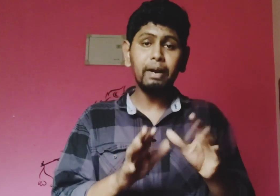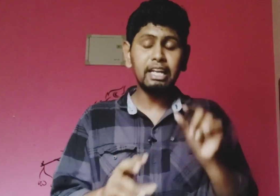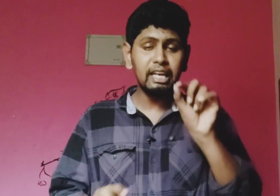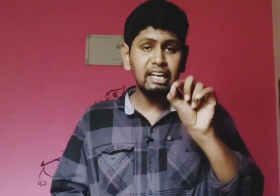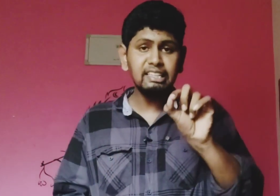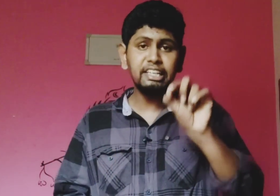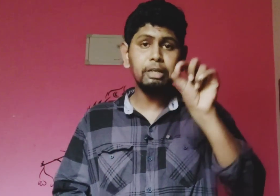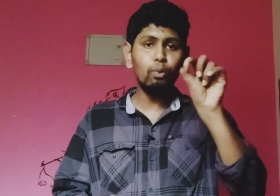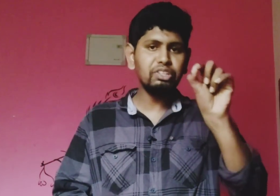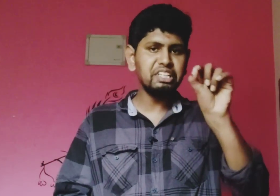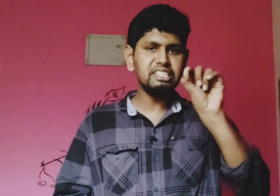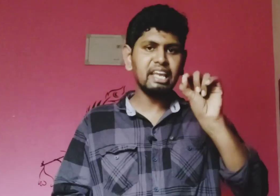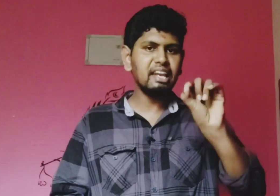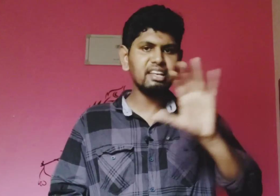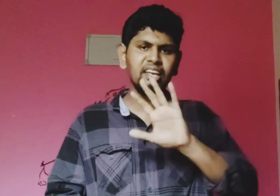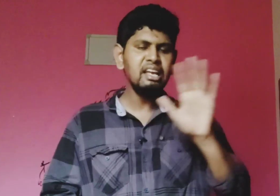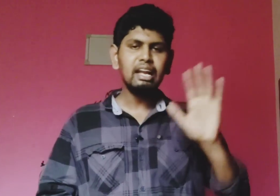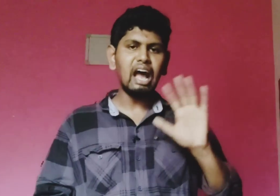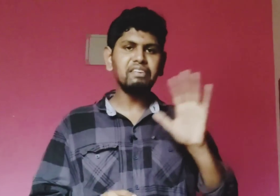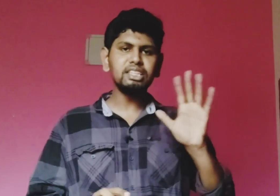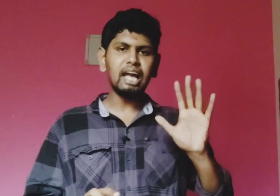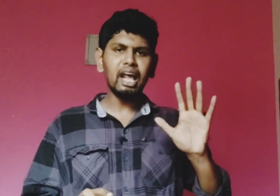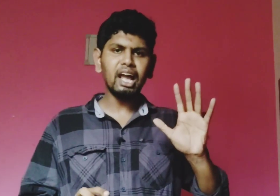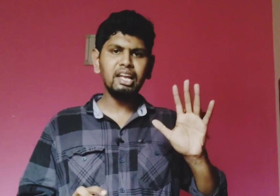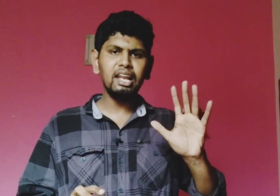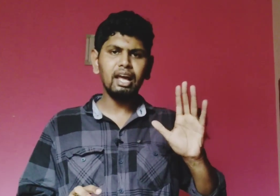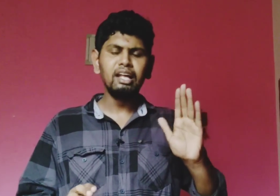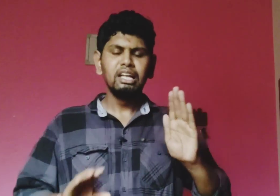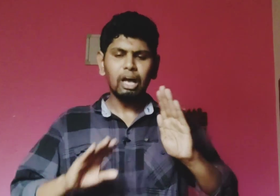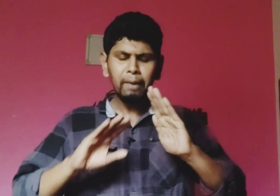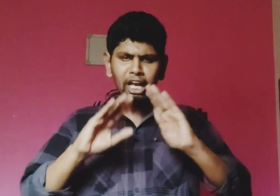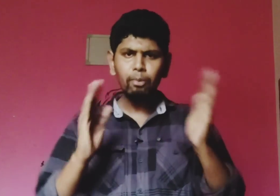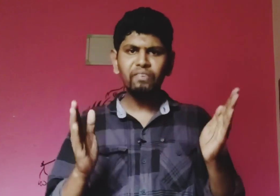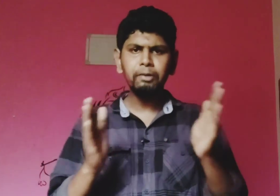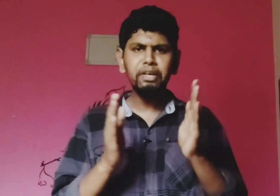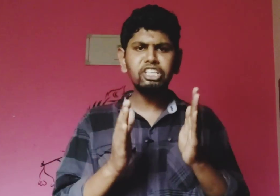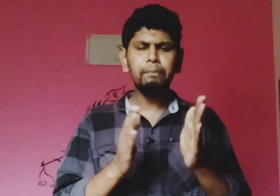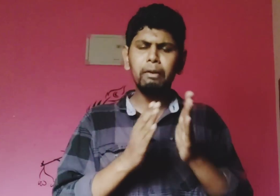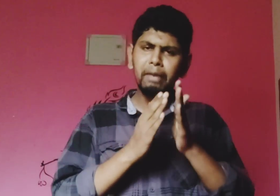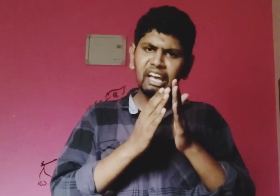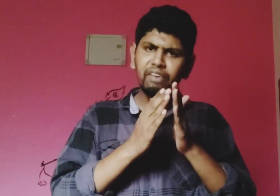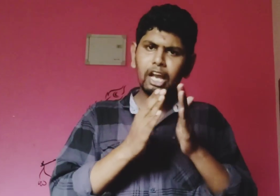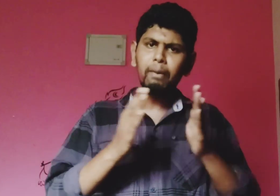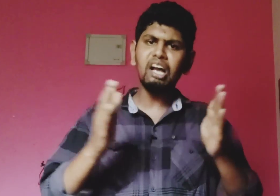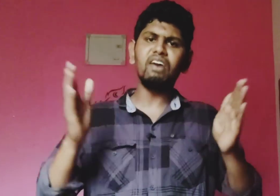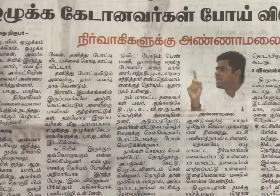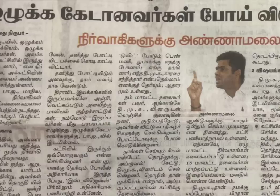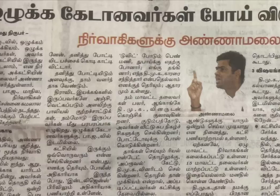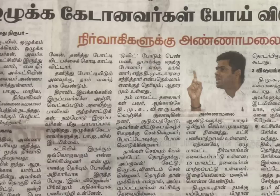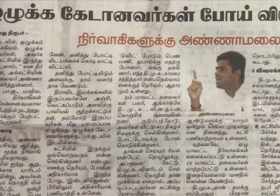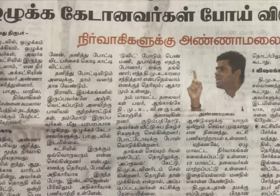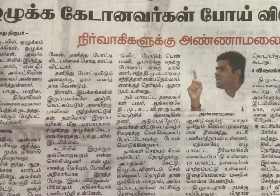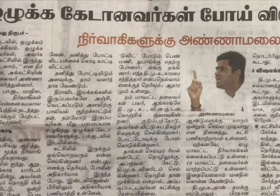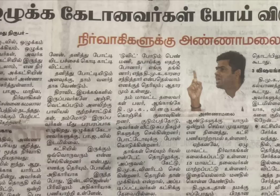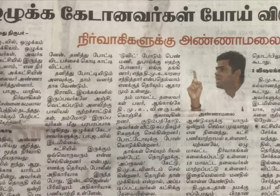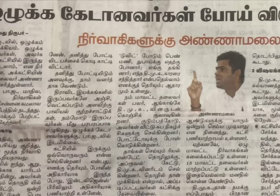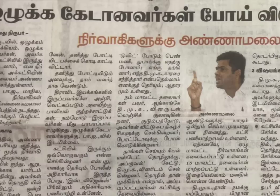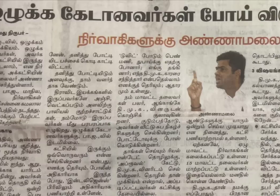நிப்பாட்டி 2-3 சீட்டு ஜெயிக்கிறதுக்கு நான் வந்து தயாராக இல்லை, தமிழகம் முழுவதும் பிஜேபியை மிக வேகமாக வளர்க்கணும் அப்படின்னு சொல்லிட்டு அண்ணாமலை